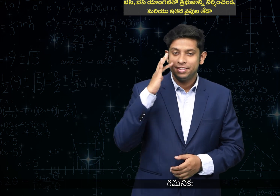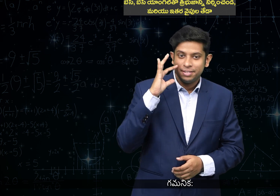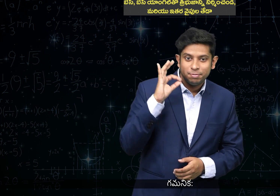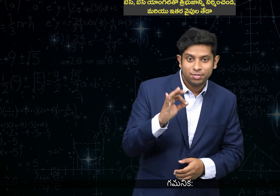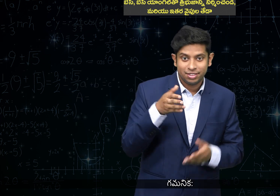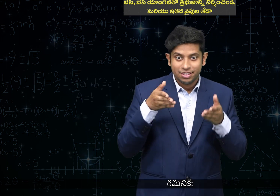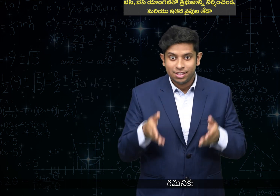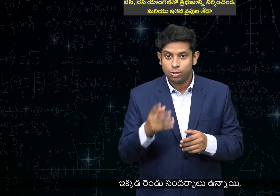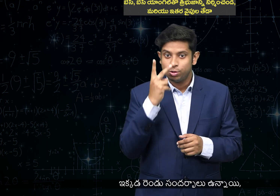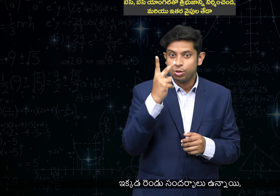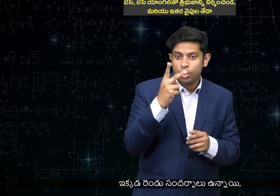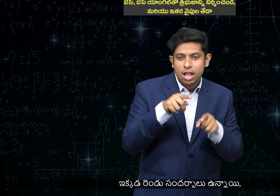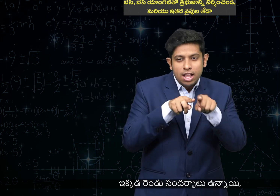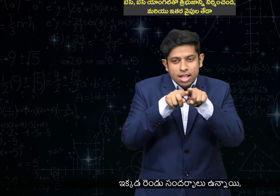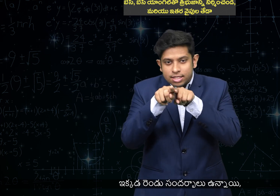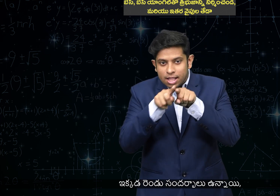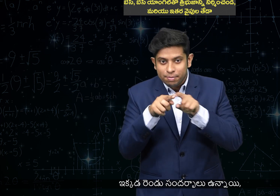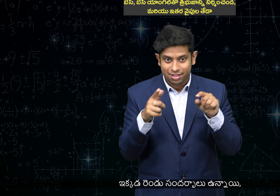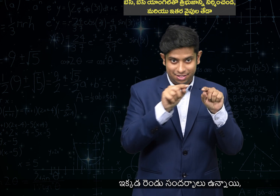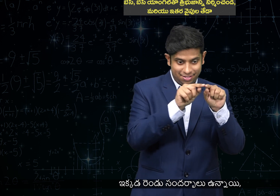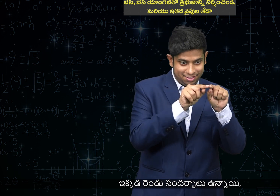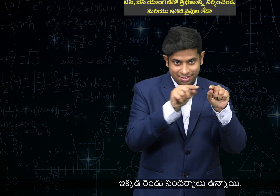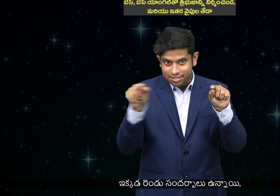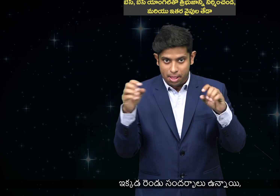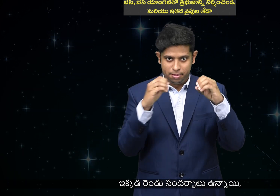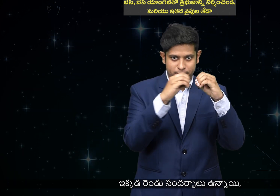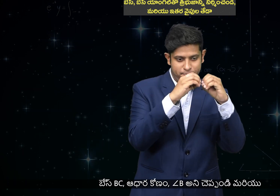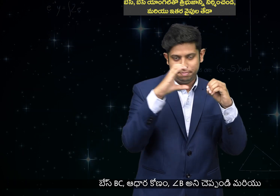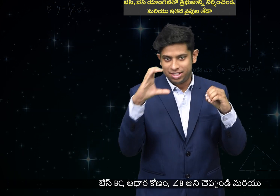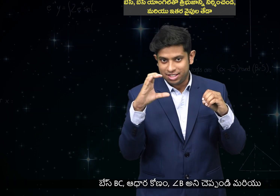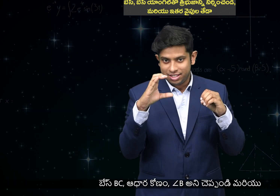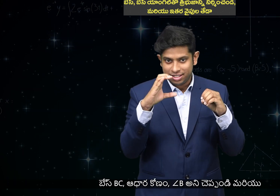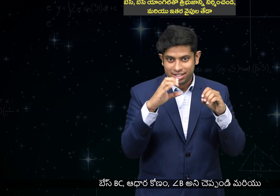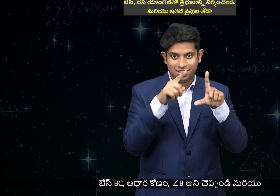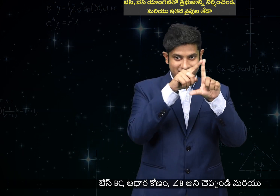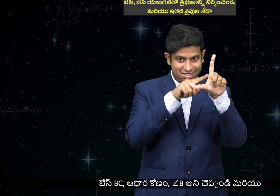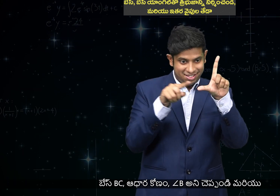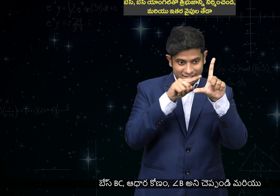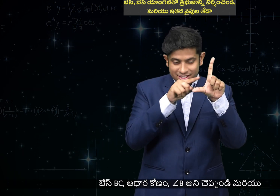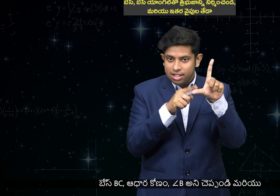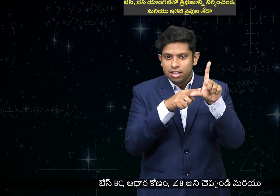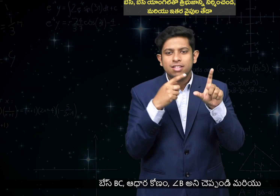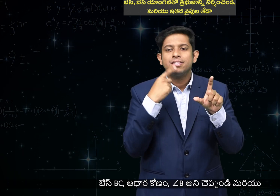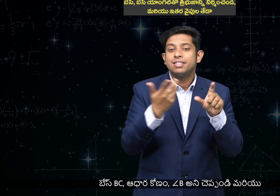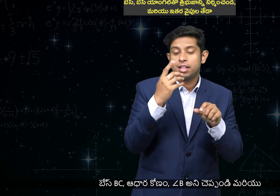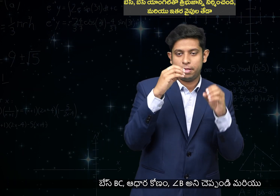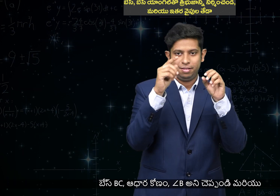గమనిక: ఇక్కడ రెండు సందర్భాలు ఉన్నాయి. బేస్ బీసీ, ఆధార కోణం యాంగిల్